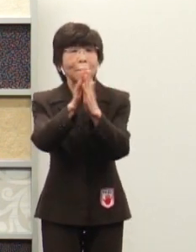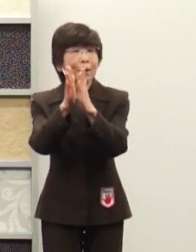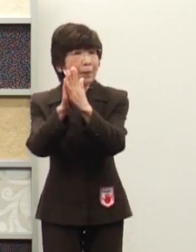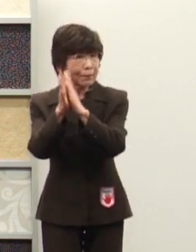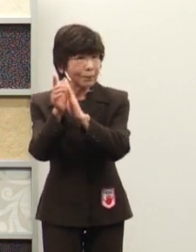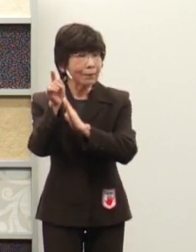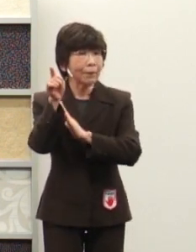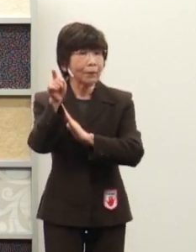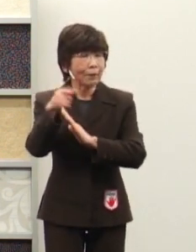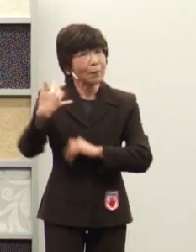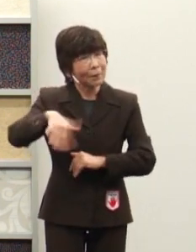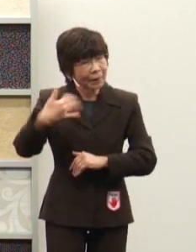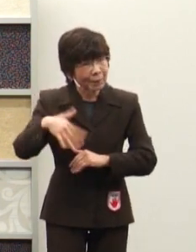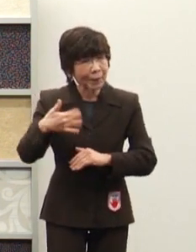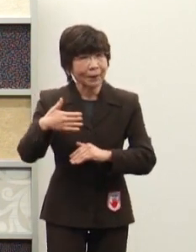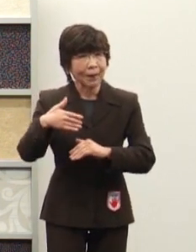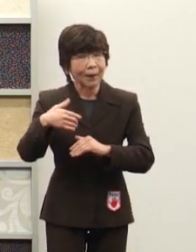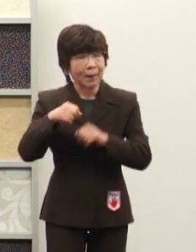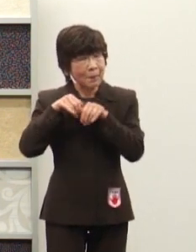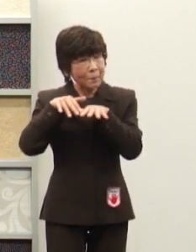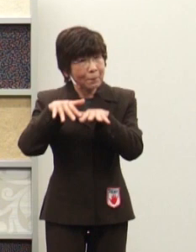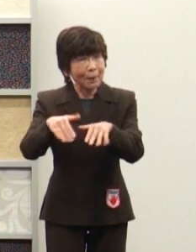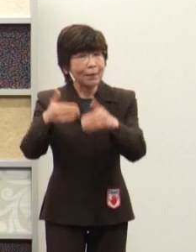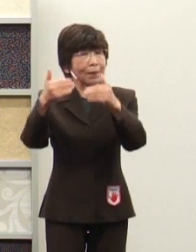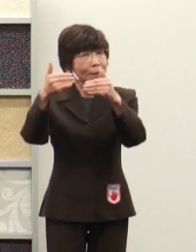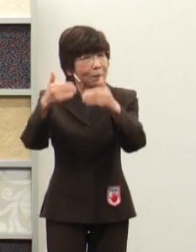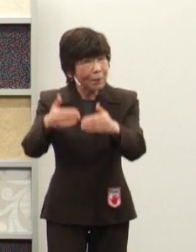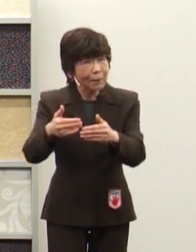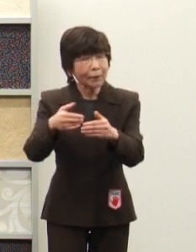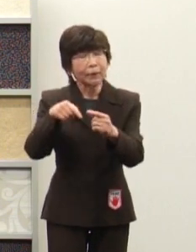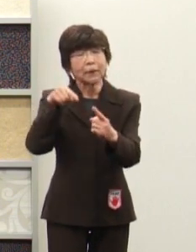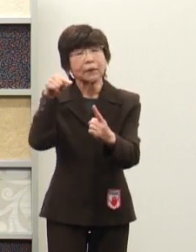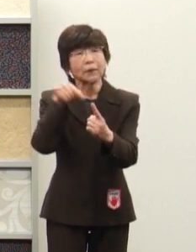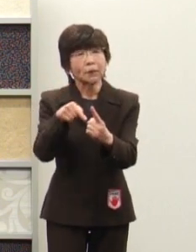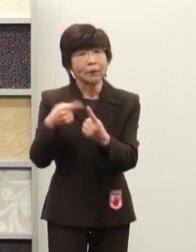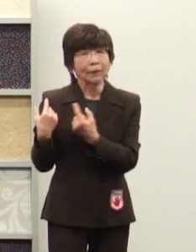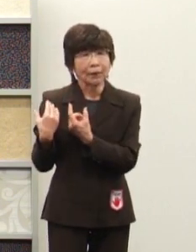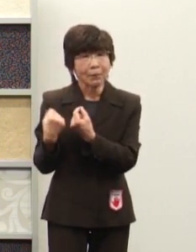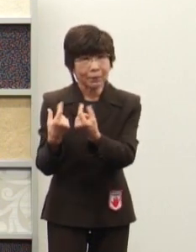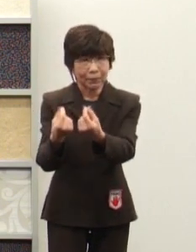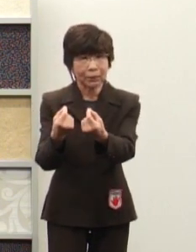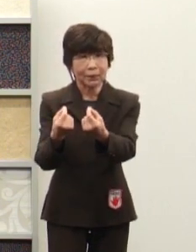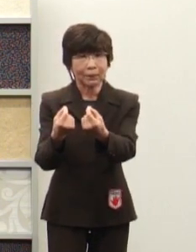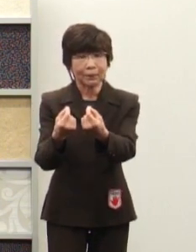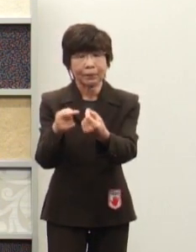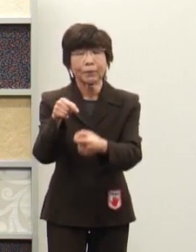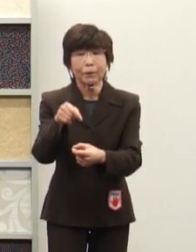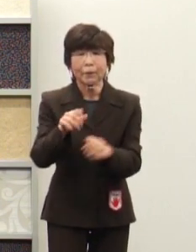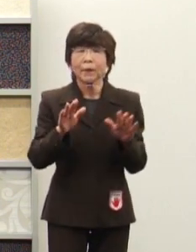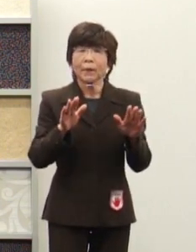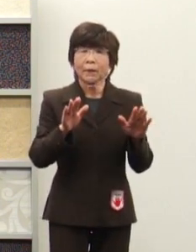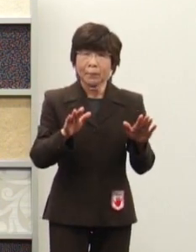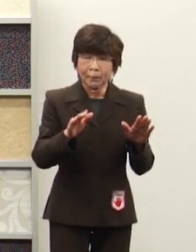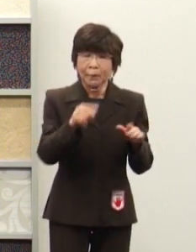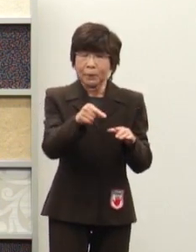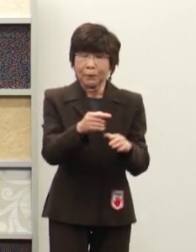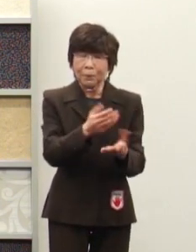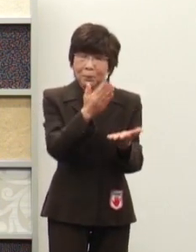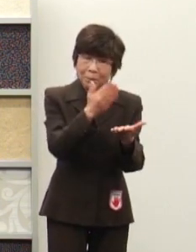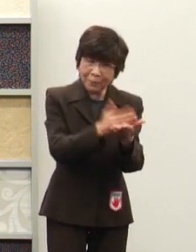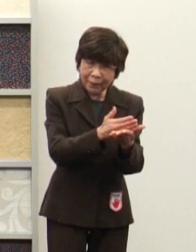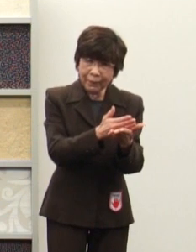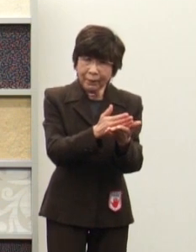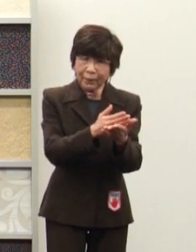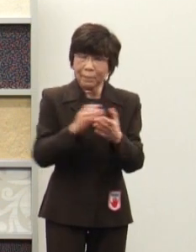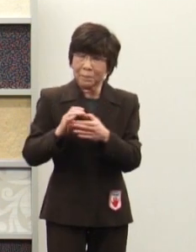感染状況のままになっているということで、もう今判断はもうこのタイミングがギリギリ